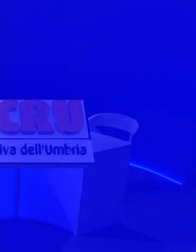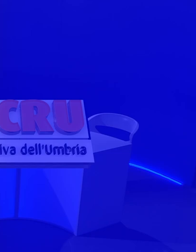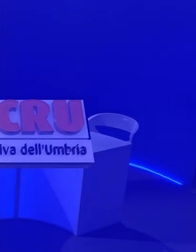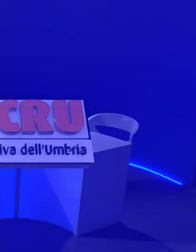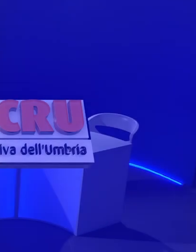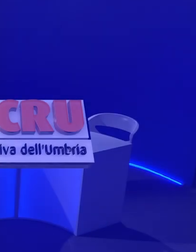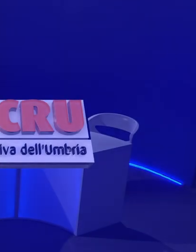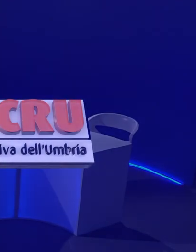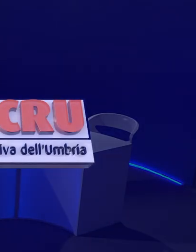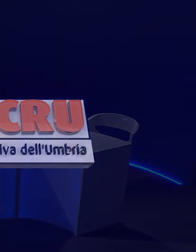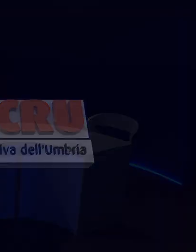Grazie per